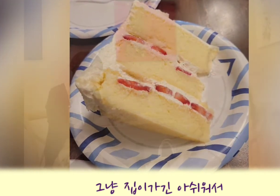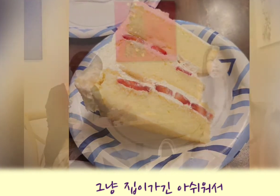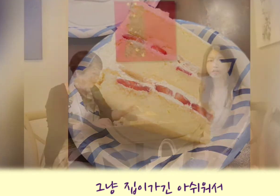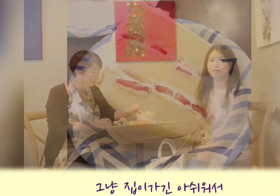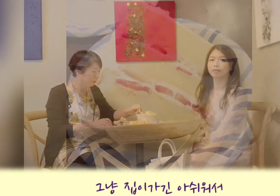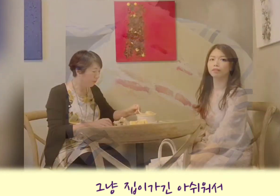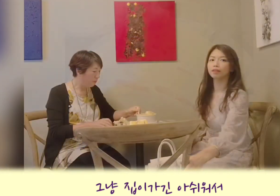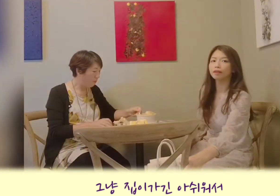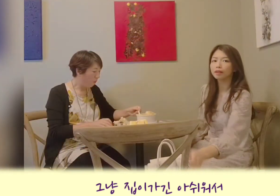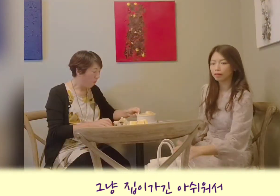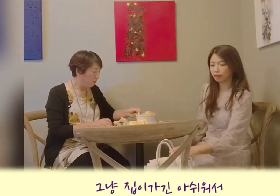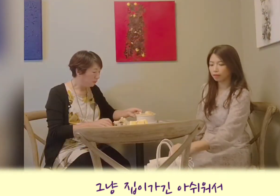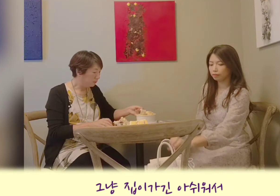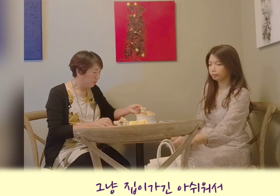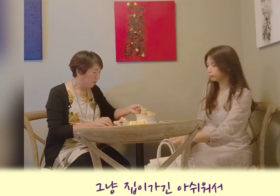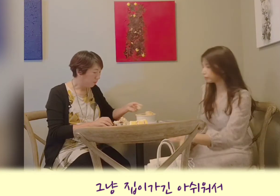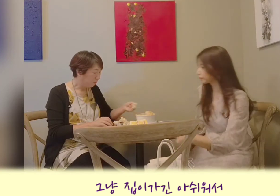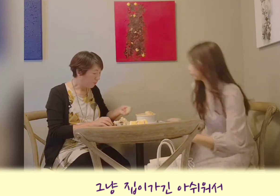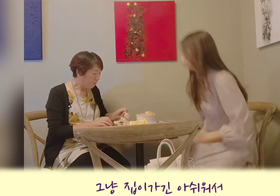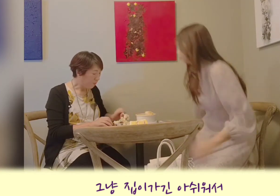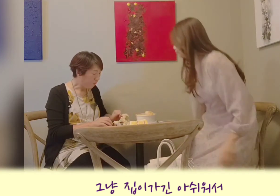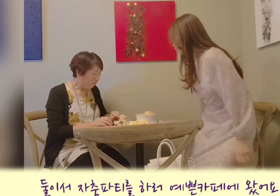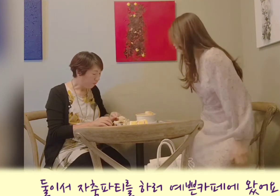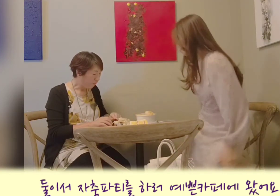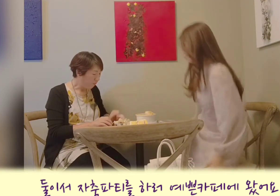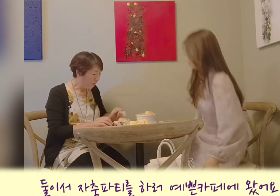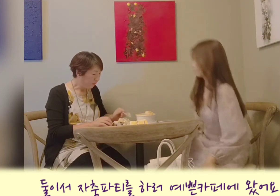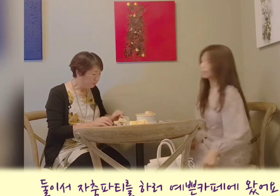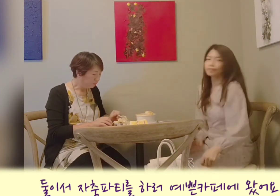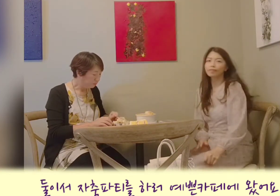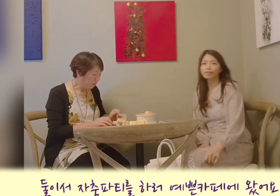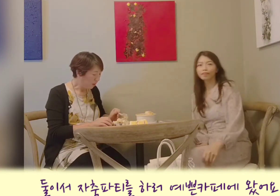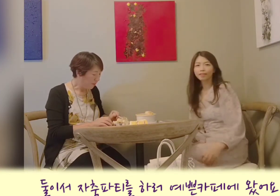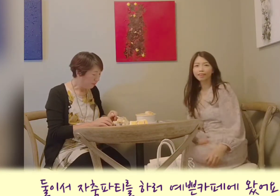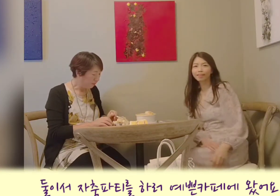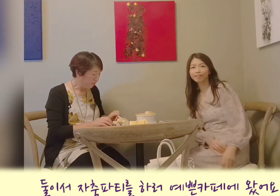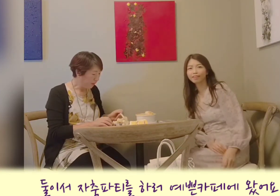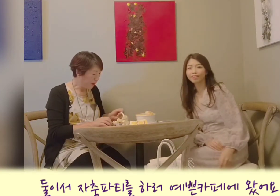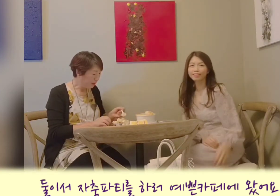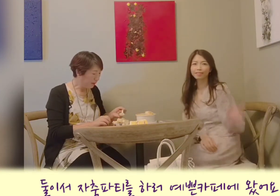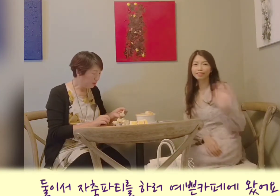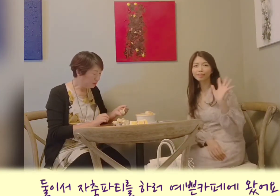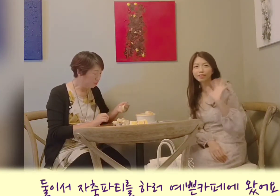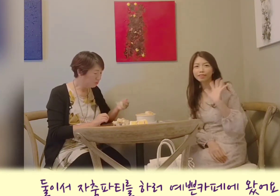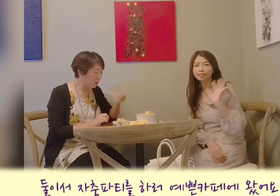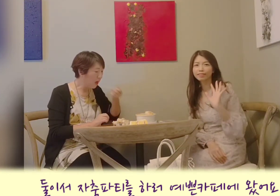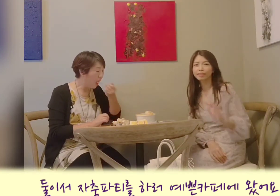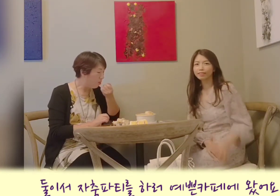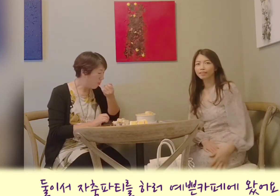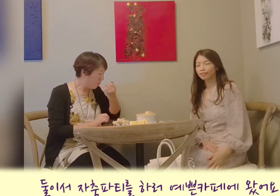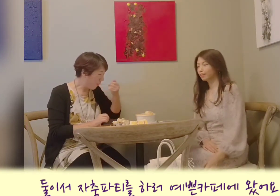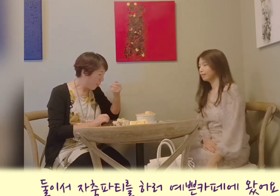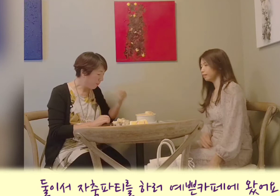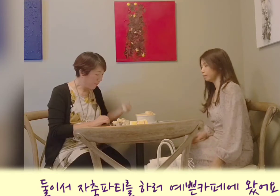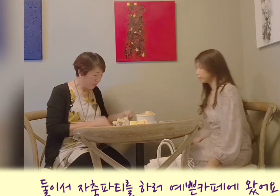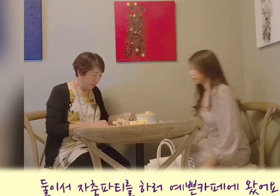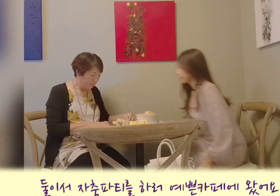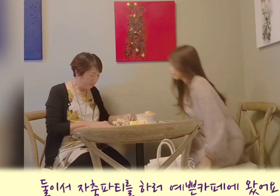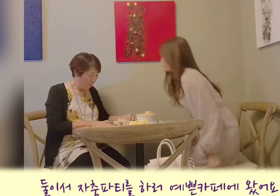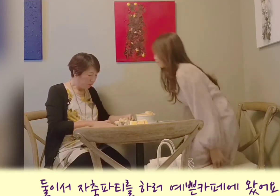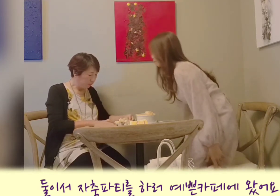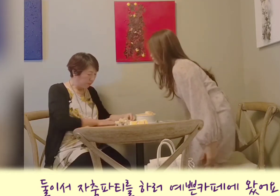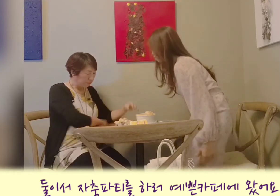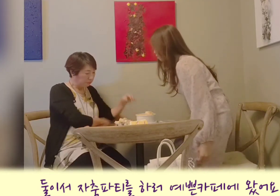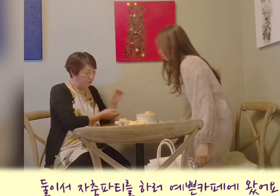그냥 집에 돌아가기에는 너무나 아쉬워서 저희 둘이 이렇게 자축 파티를 하기 위해서 집